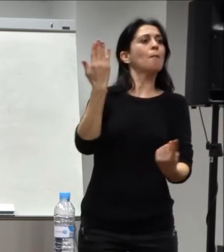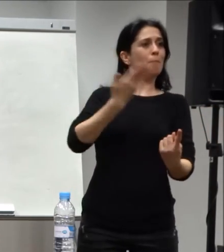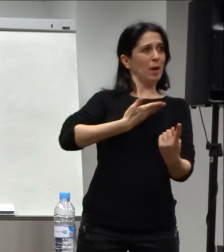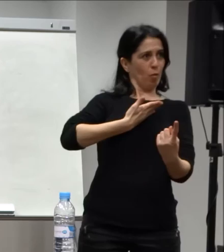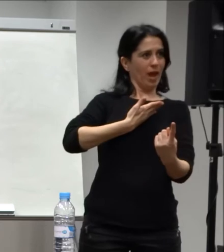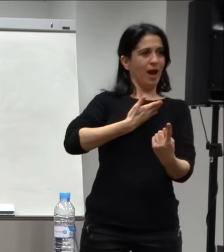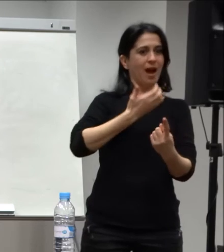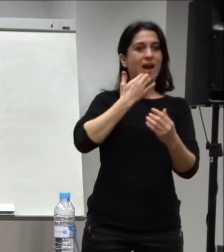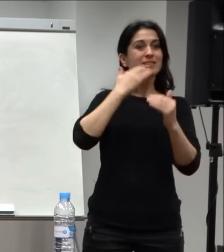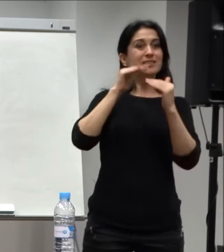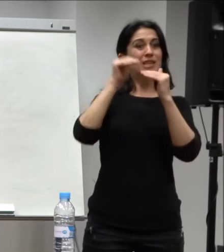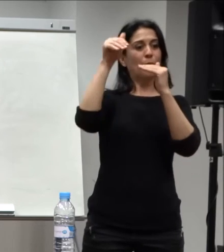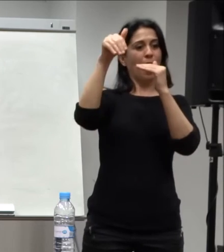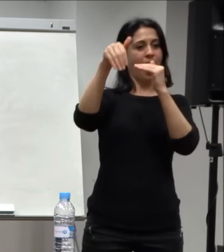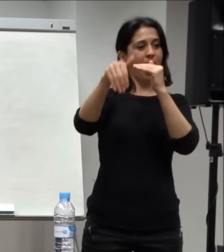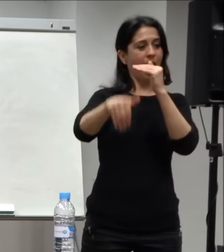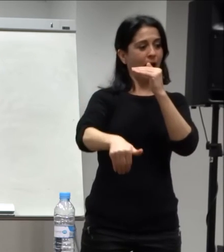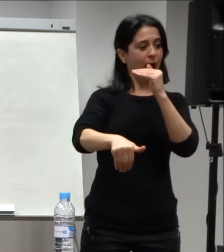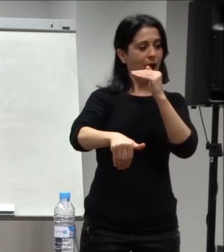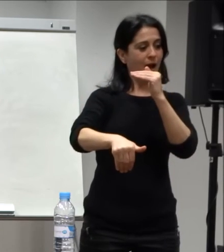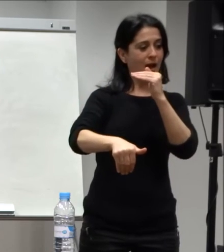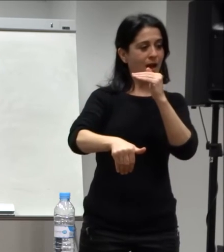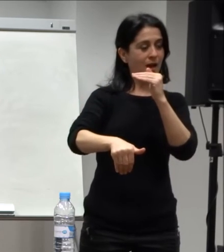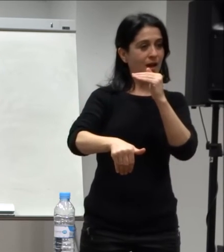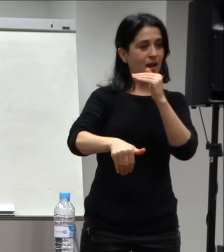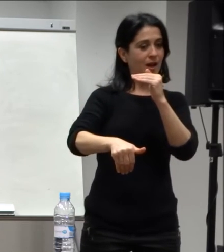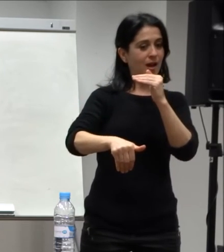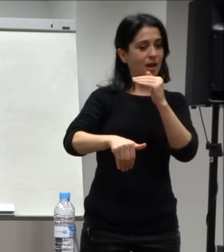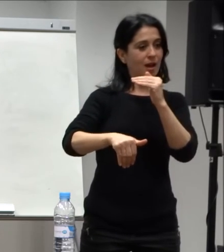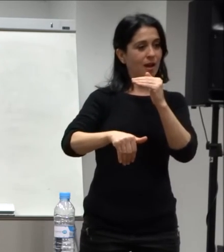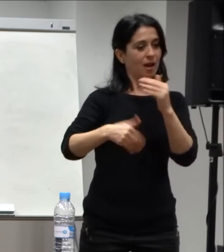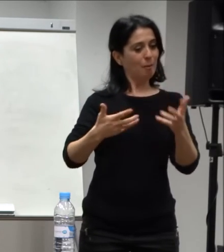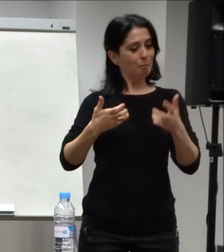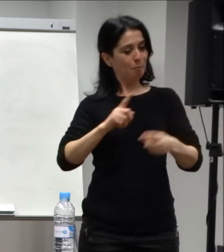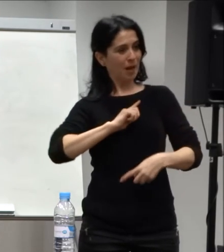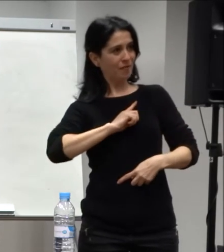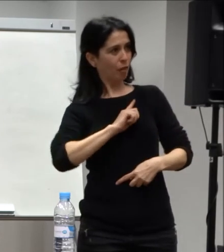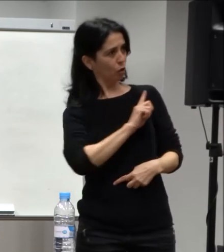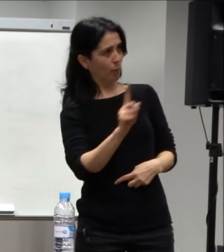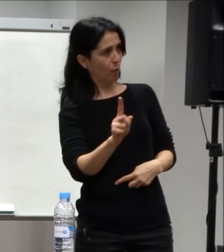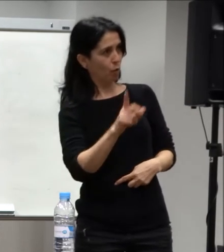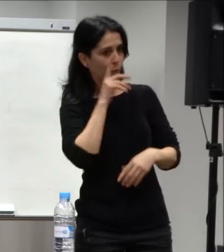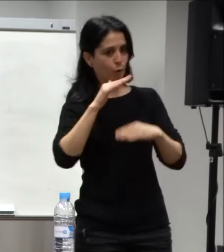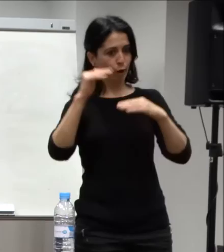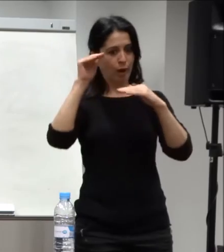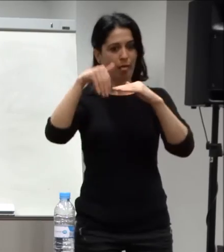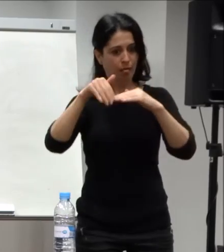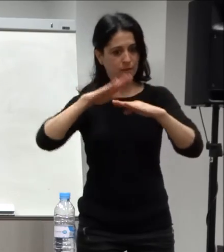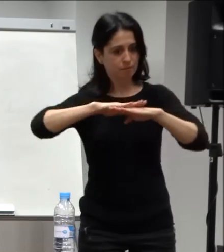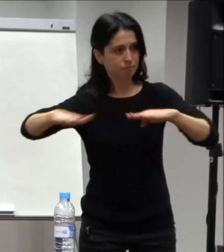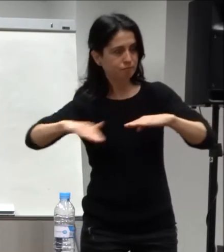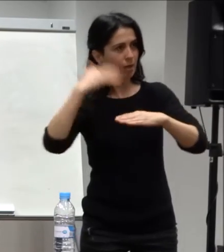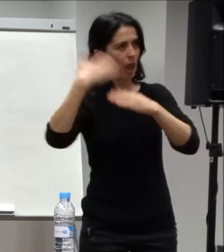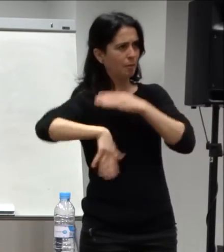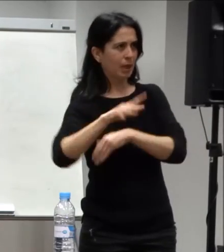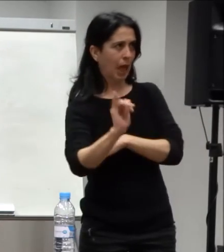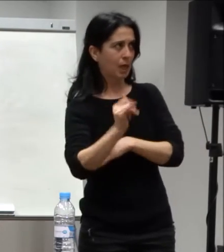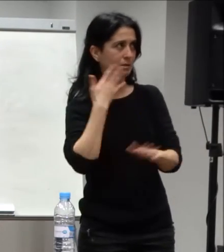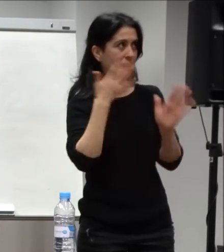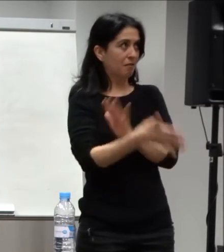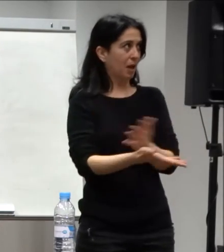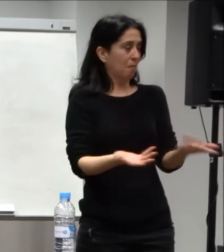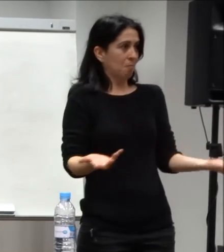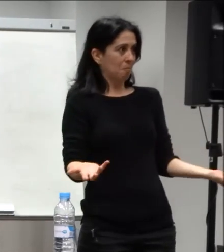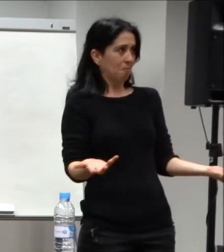perjudicar, o sea, si fluctúa hacia arriba no hay límite, pero si fluctúa hacia abajo no me beneficio porque tengo un suelo, por lo mismo. Con lo cual,